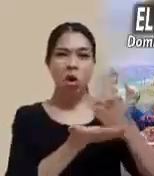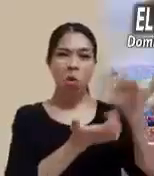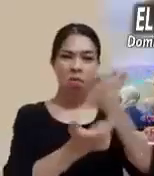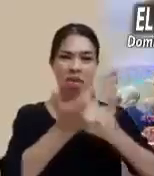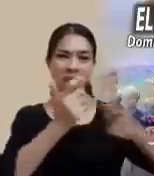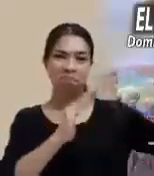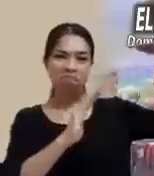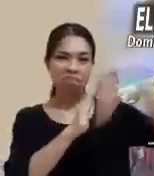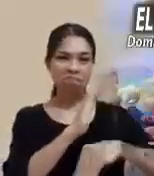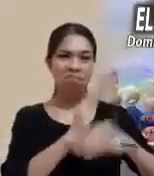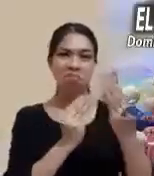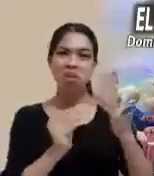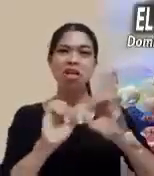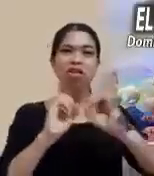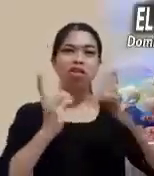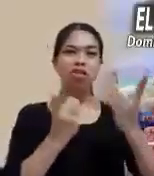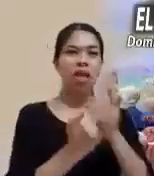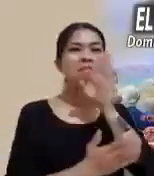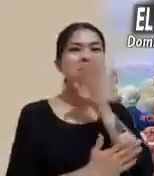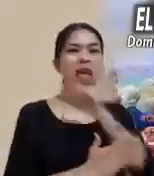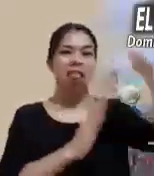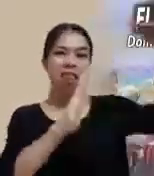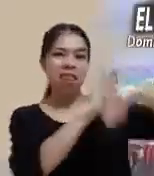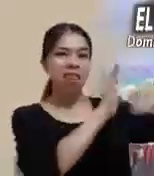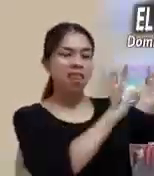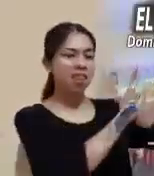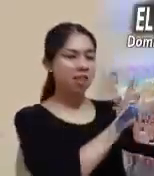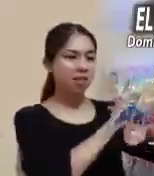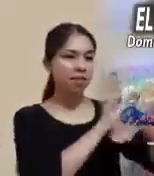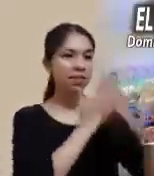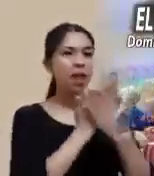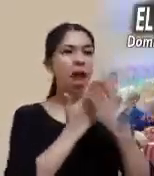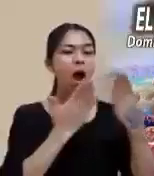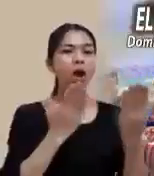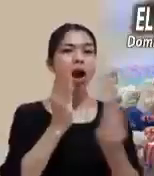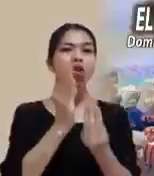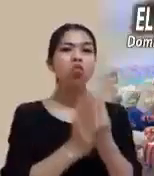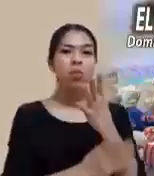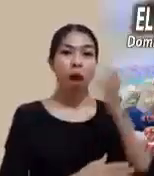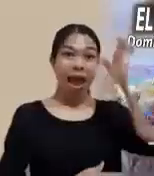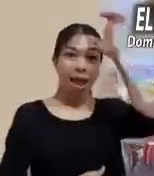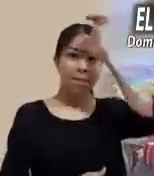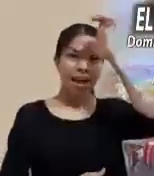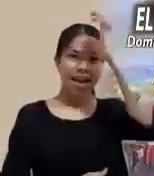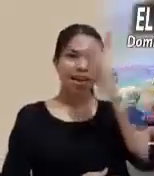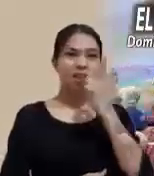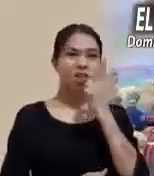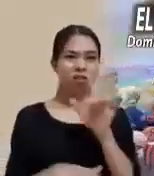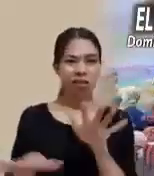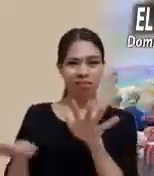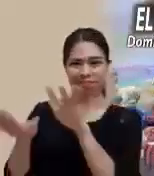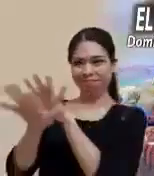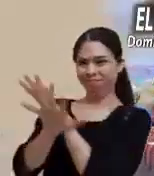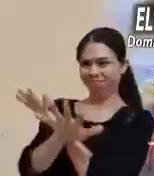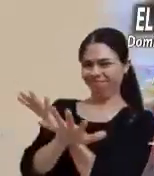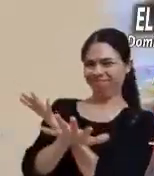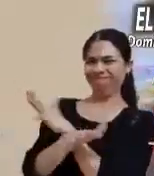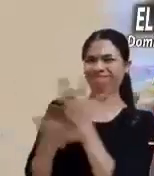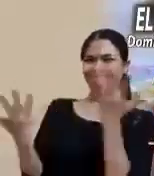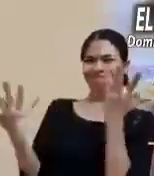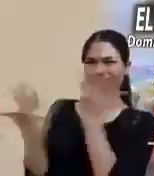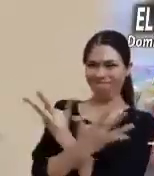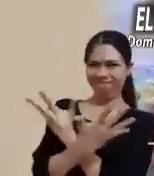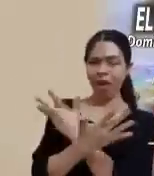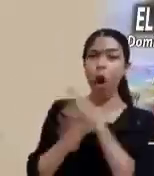aspectos de nuestra sociedad. Para completar el cuadro, ahora tenemos este evangelio que nos desconcierta a todos.